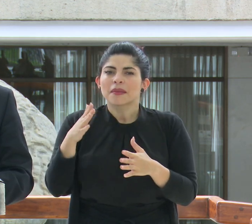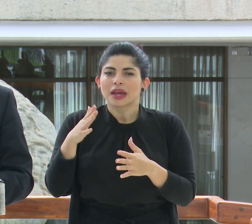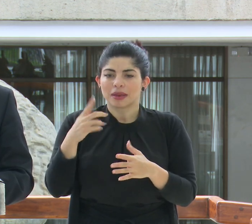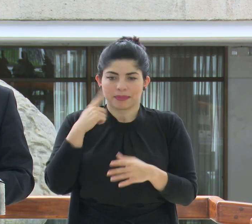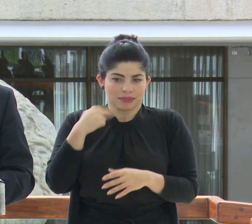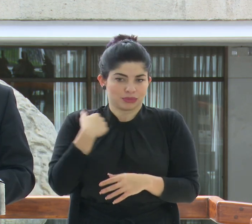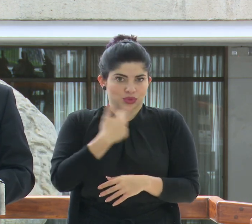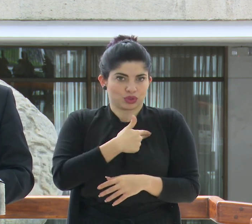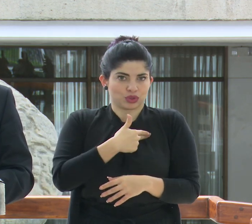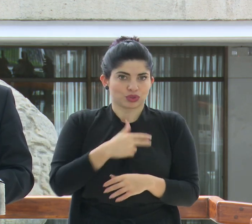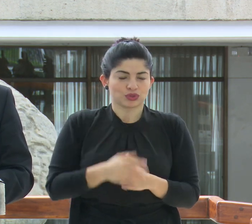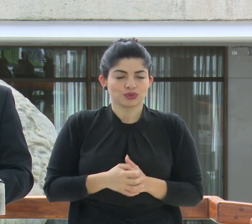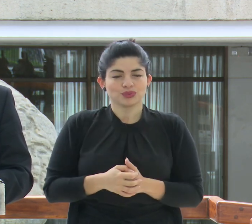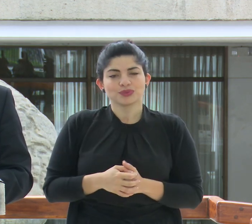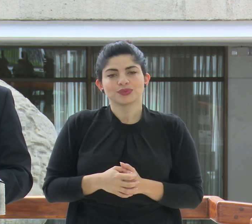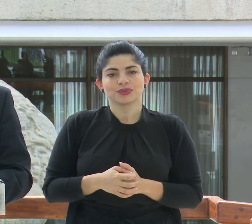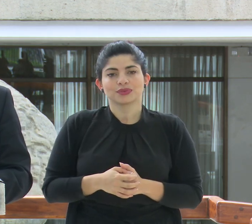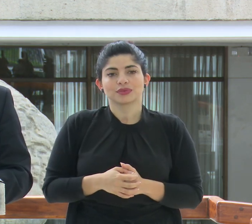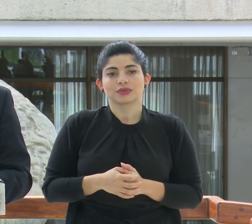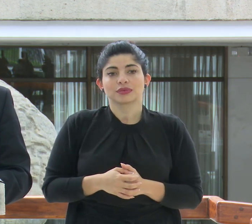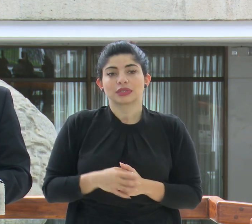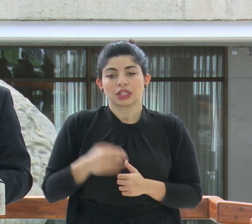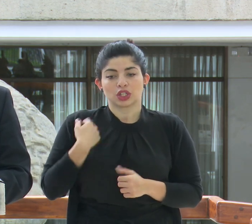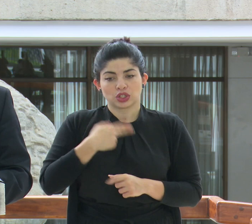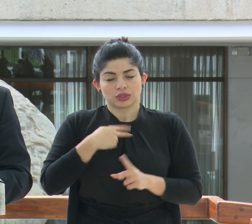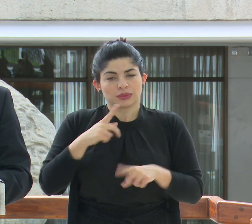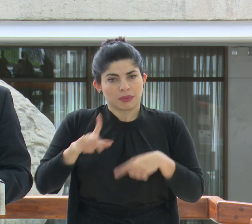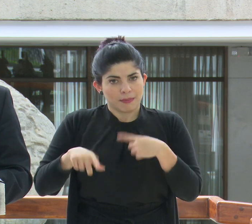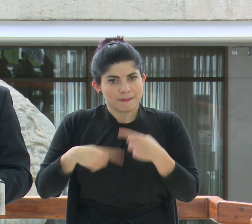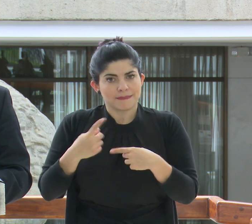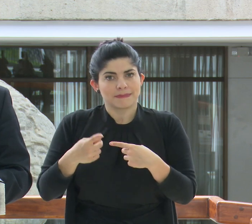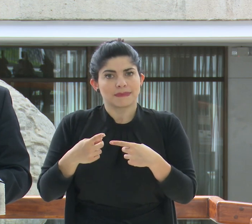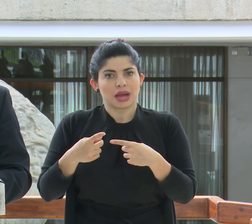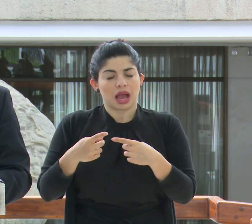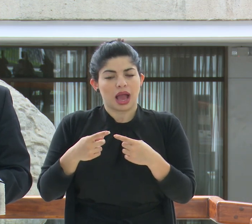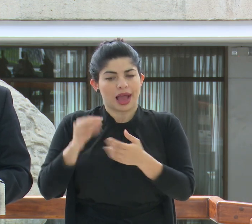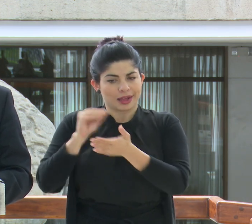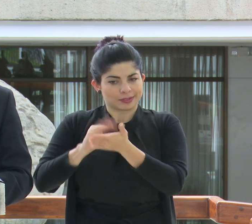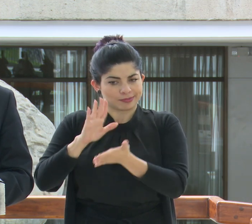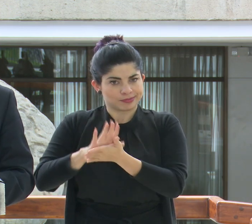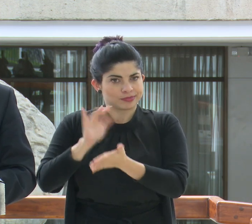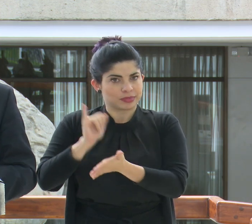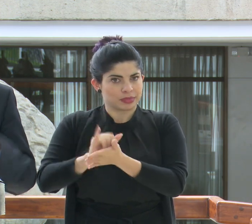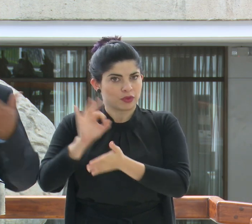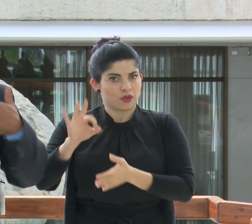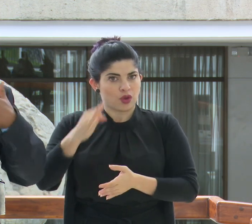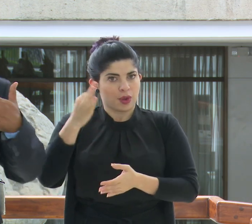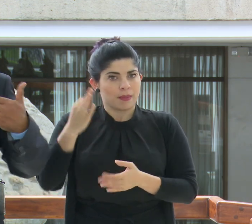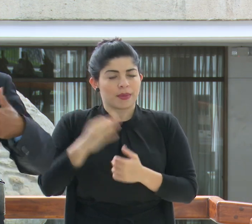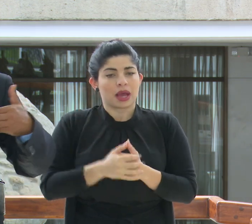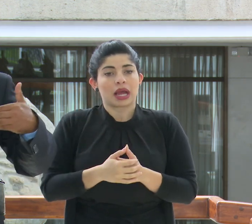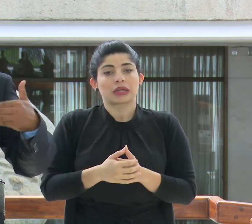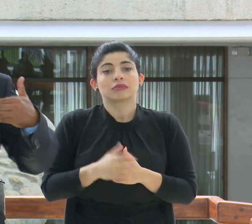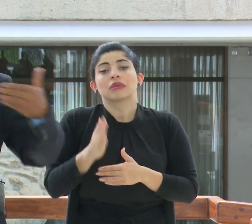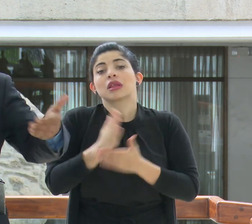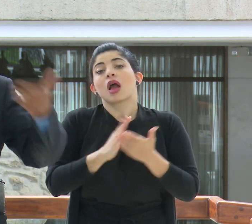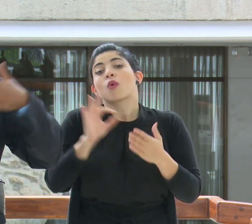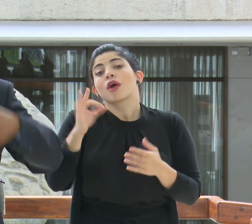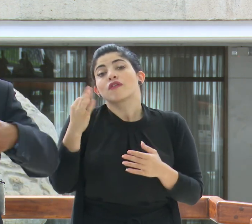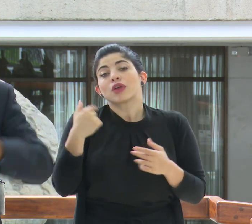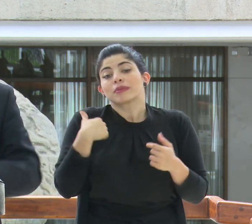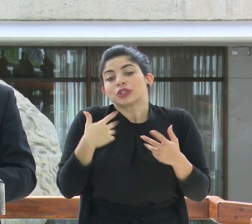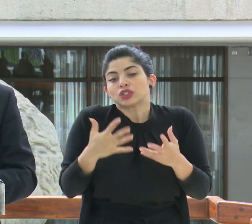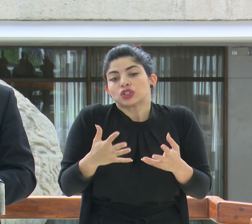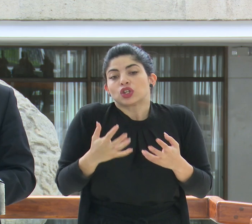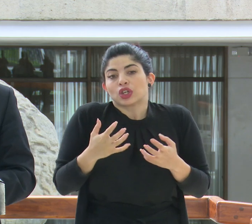para nosotros y lo vamos a patentizar así, de esta manera. Y de algún modo he querido,